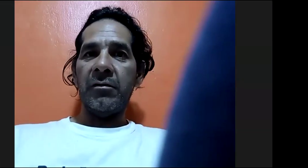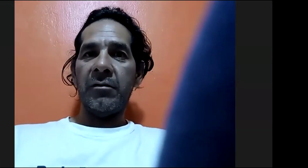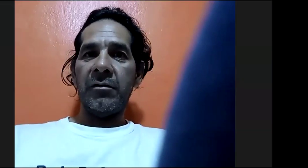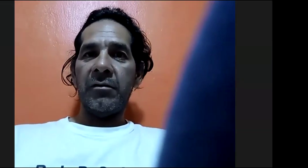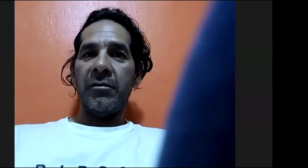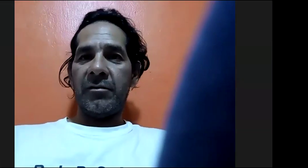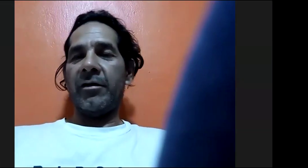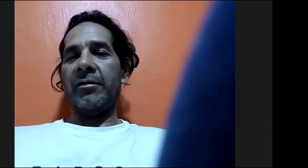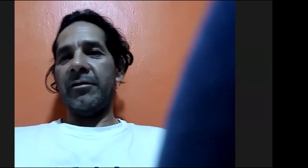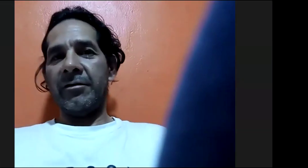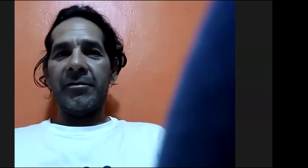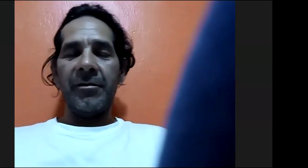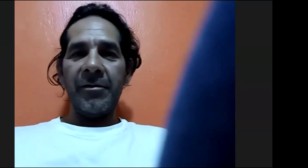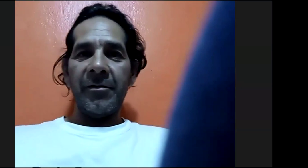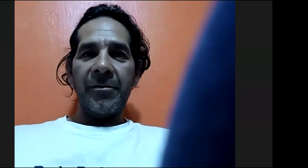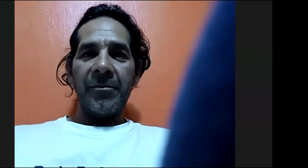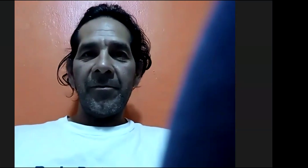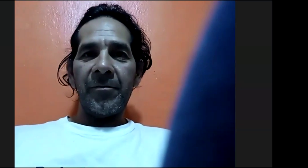10 siguiente